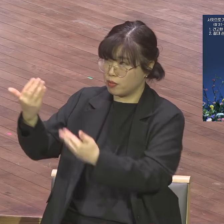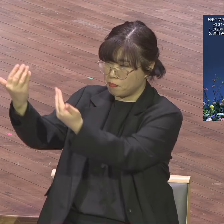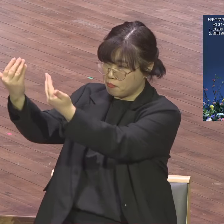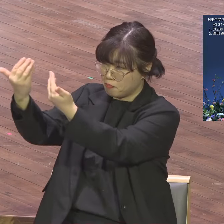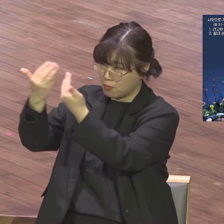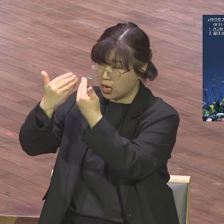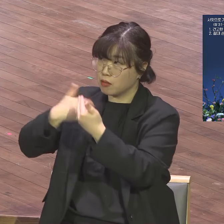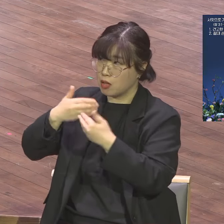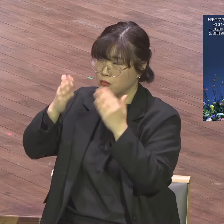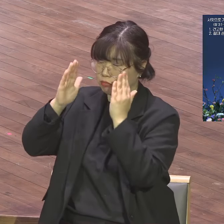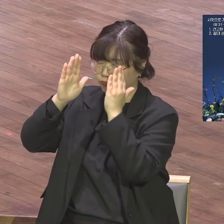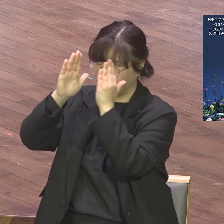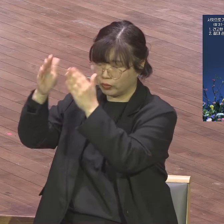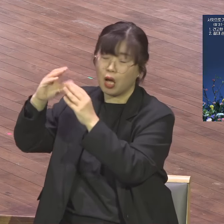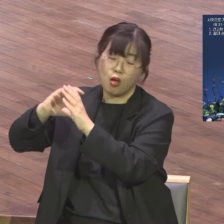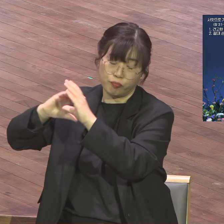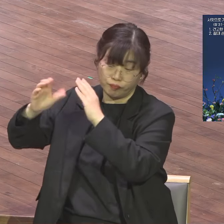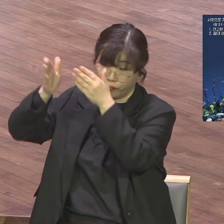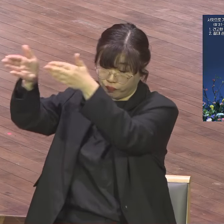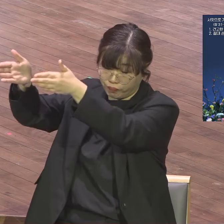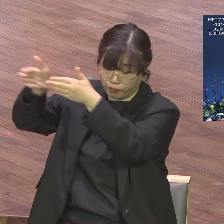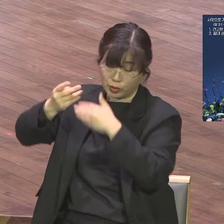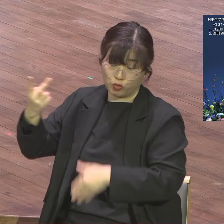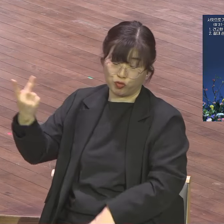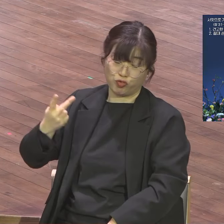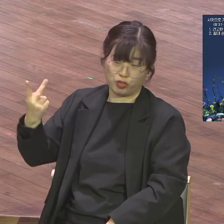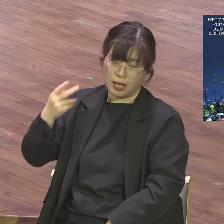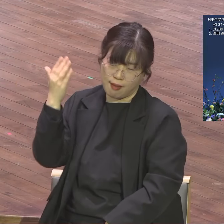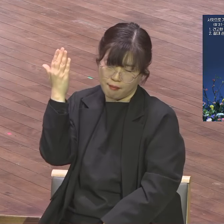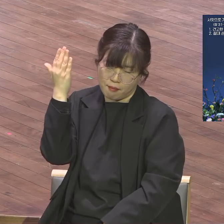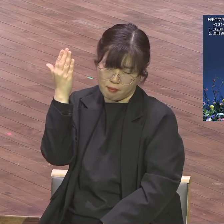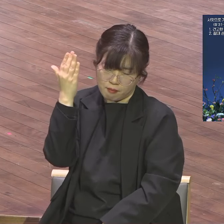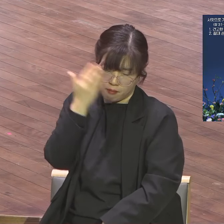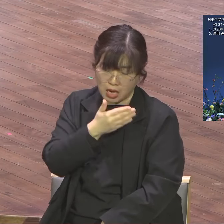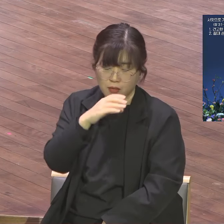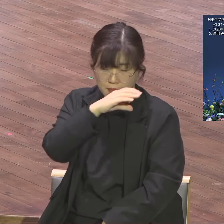영적 이 정직의 의식이 확실해야 됩니다.